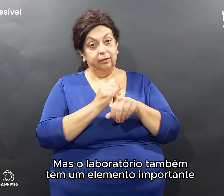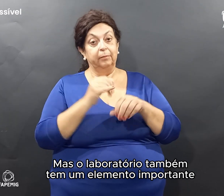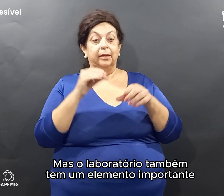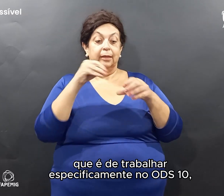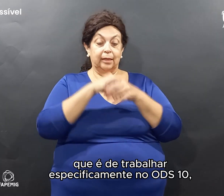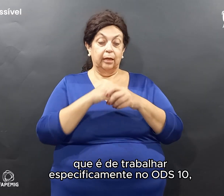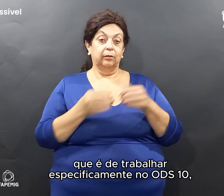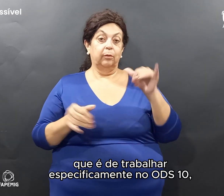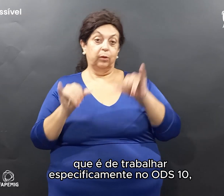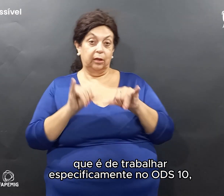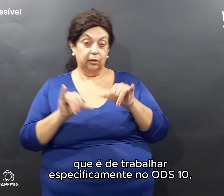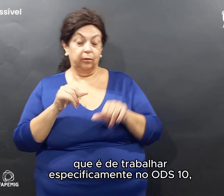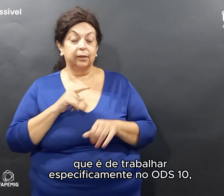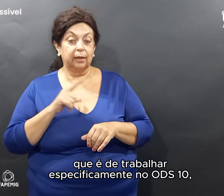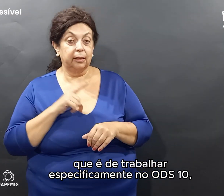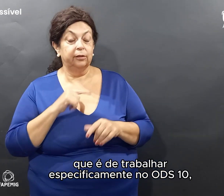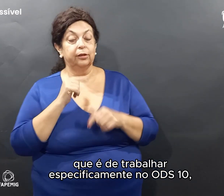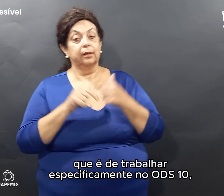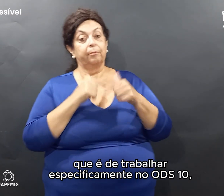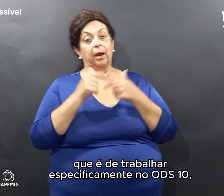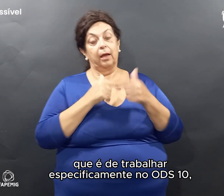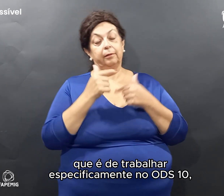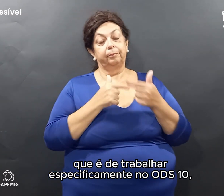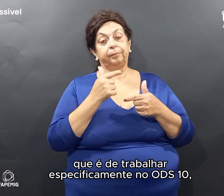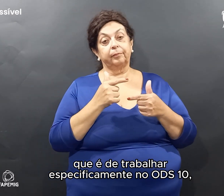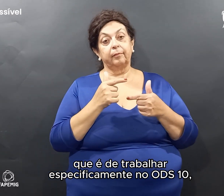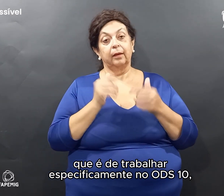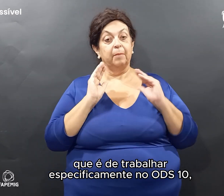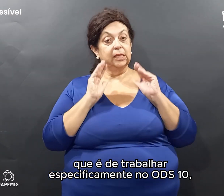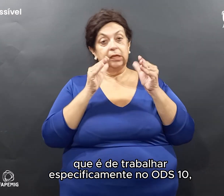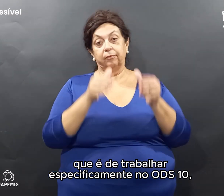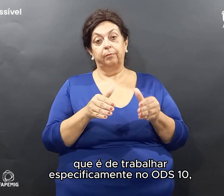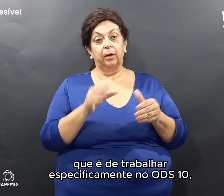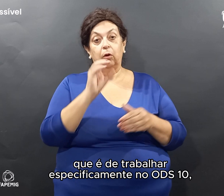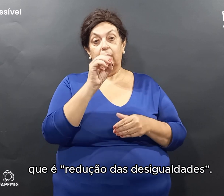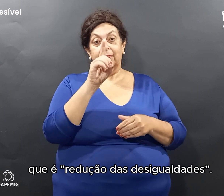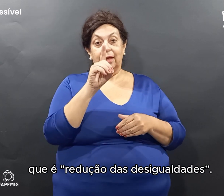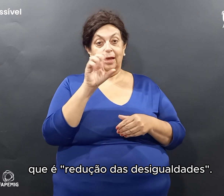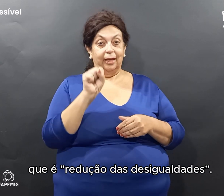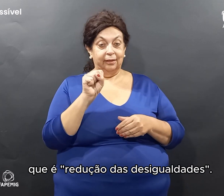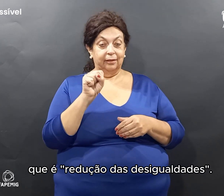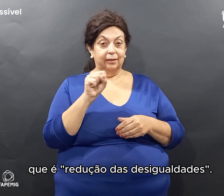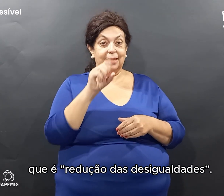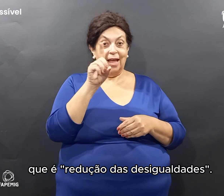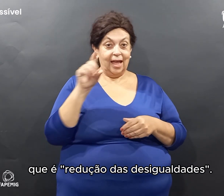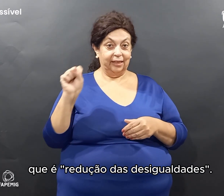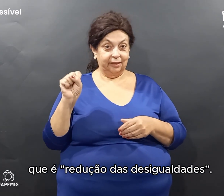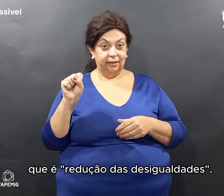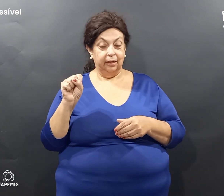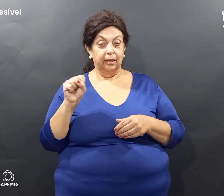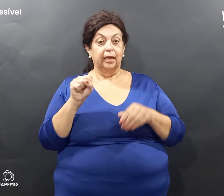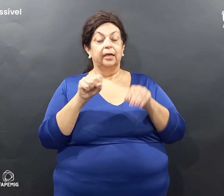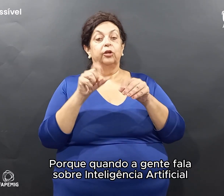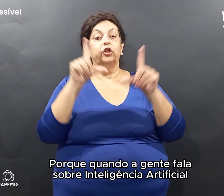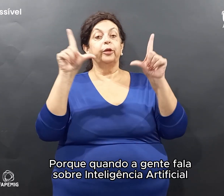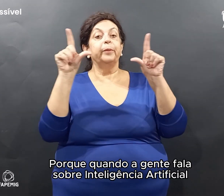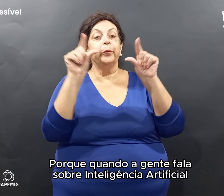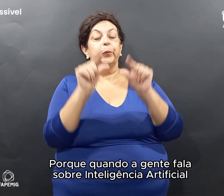importante que é de trabalhar especificamente no ODS 10, que é de redução das desigualdades. Que quando a gente